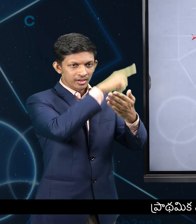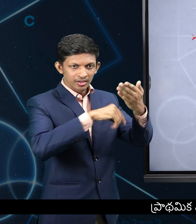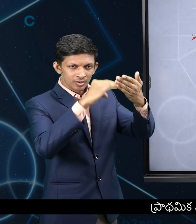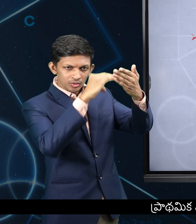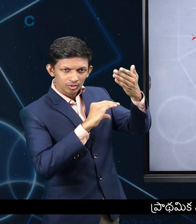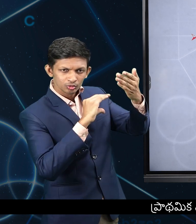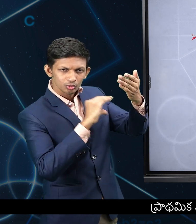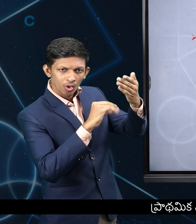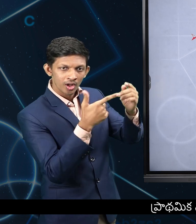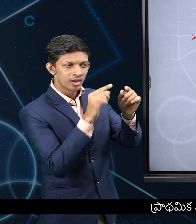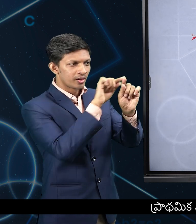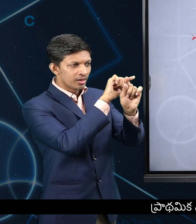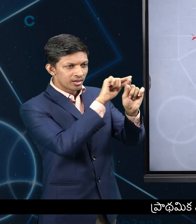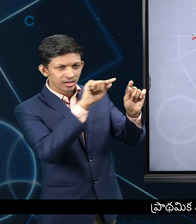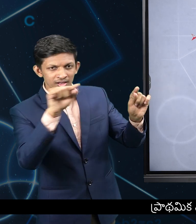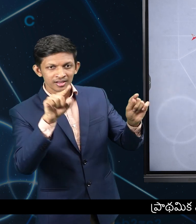అర్థం చేసుకోండి.